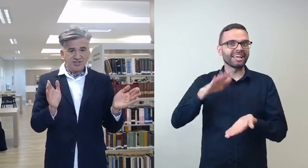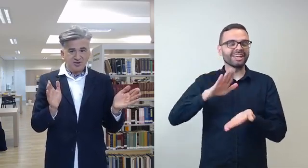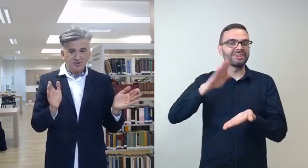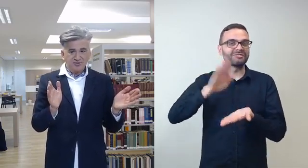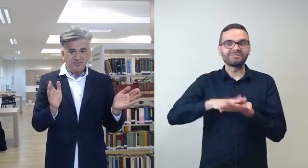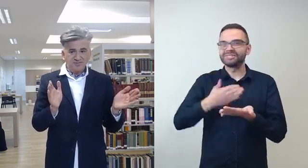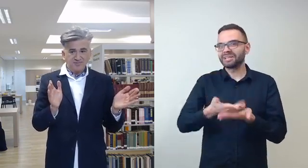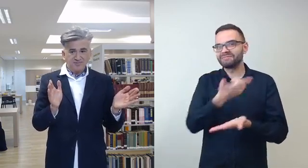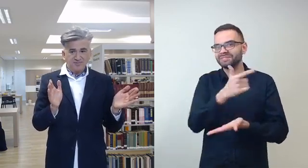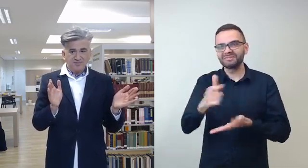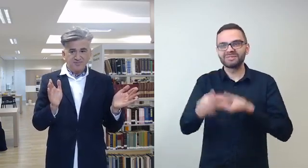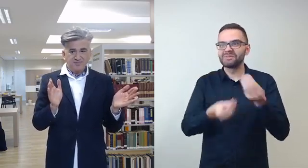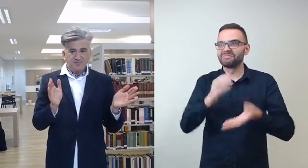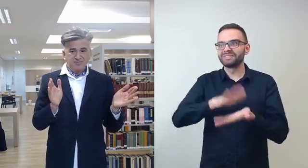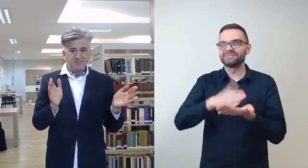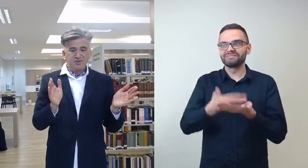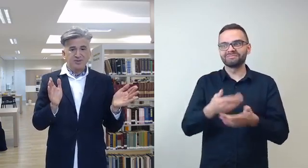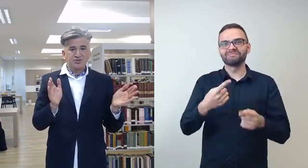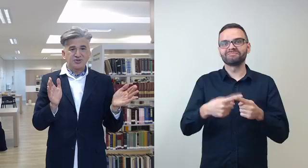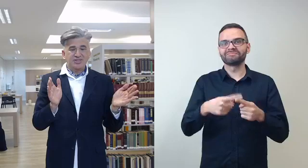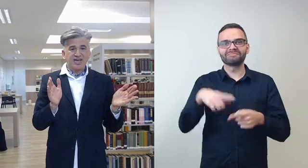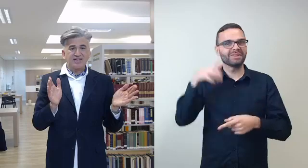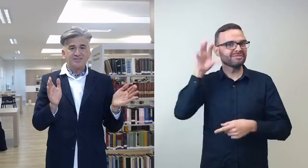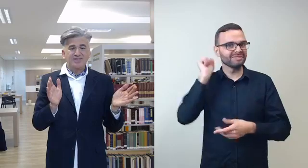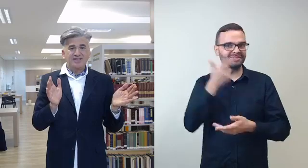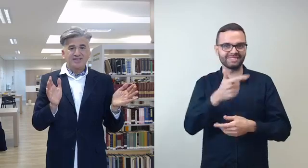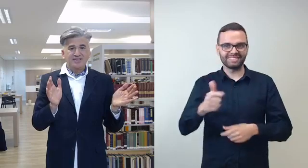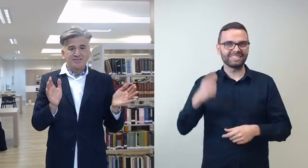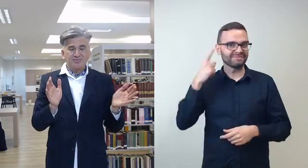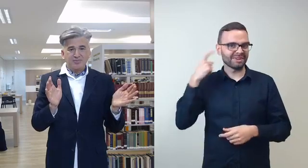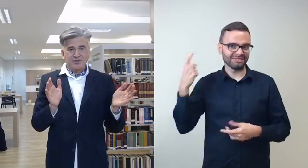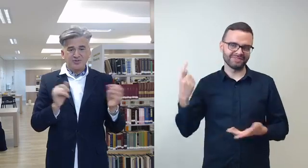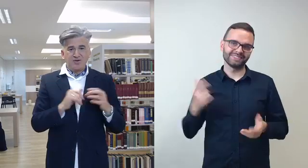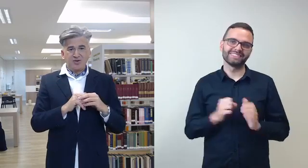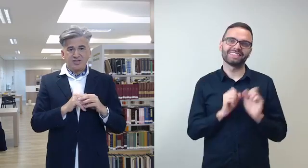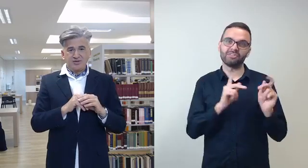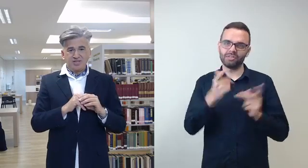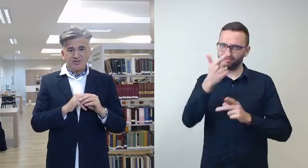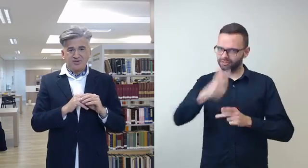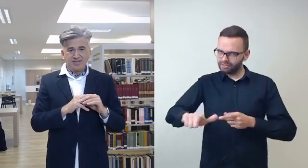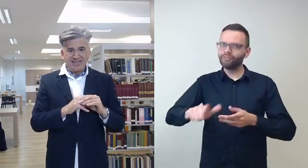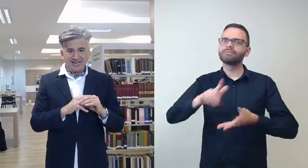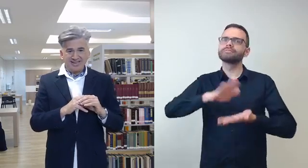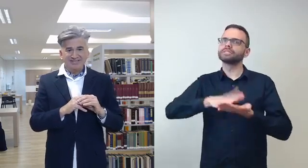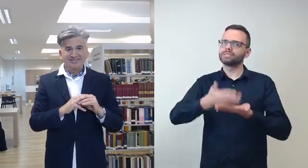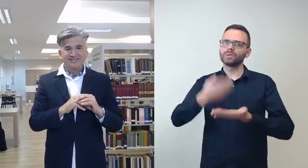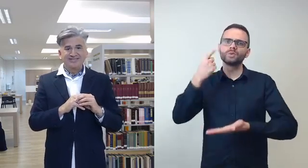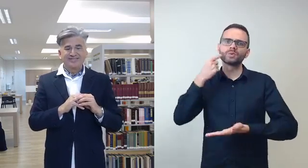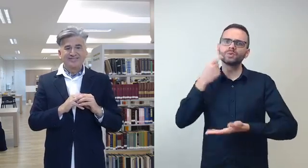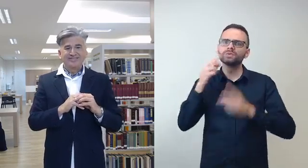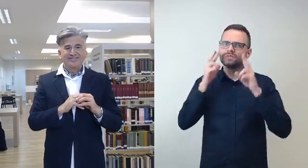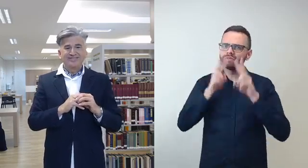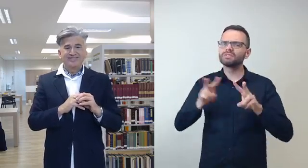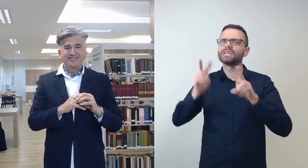Leide de novo? Podemos soltar, para o pessoal anotar o telefone dela.